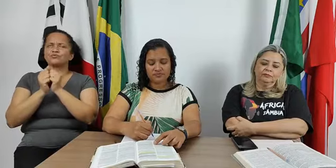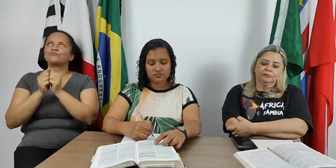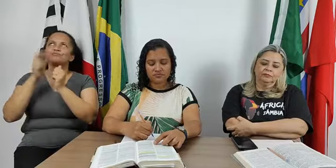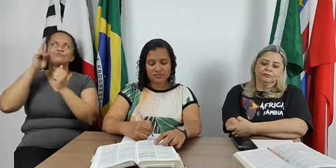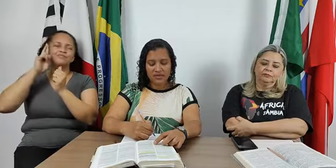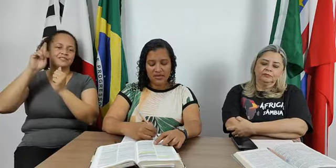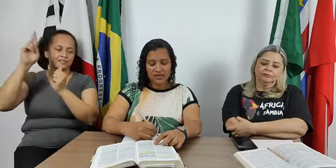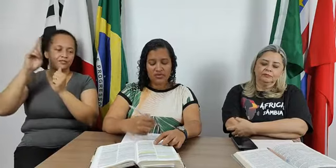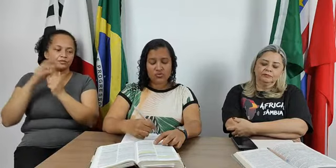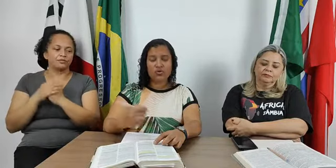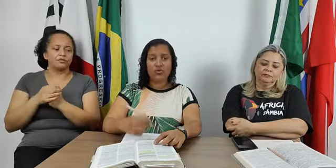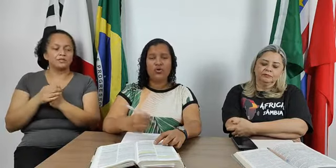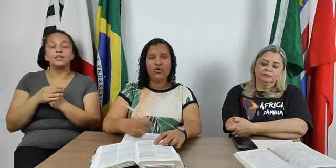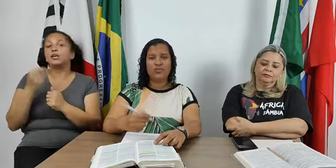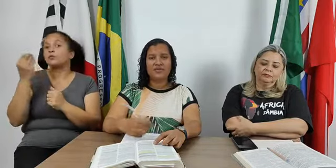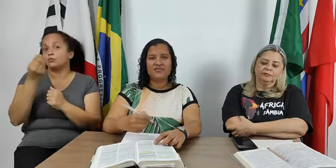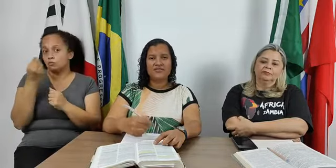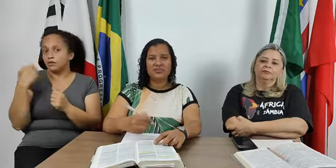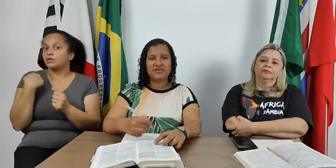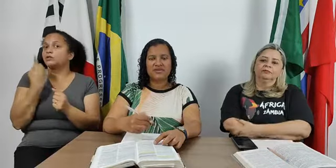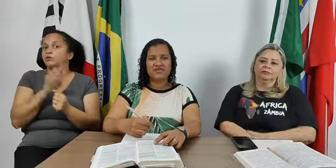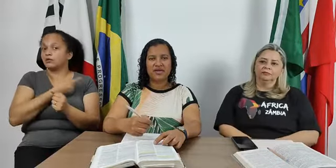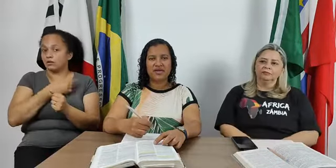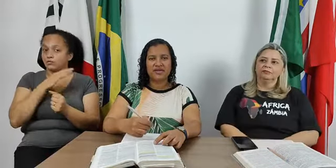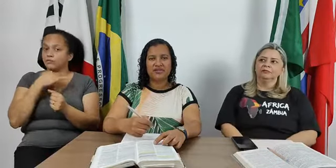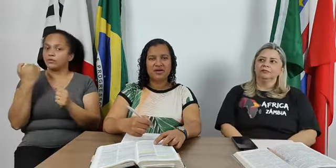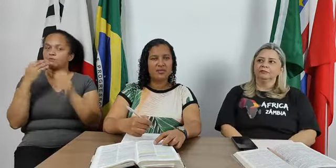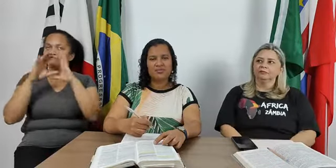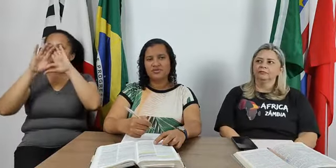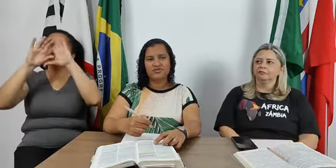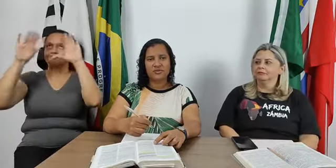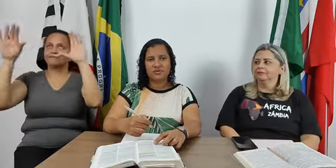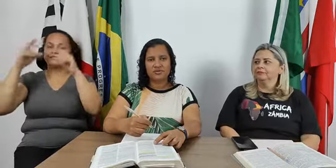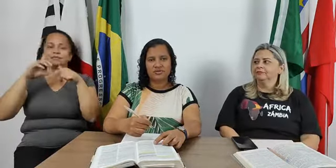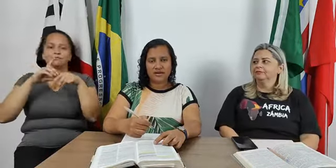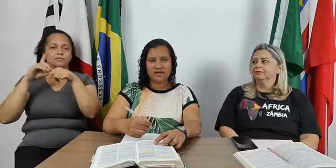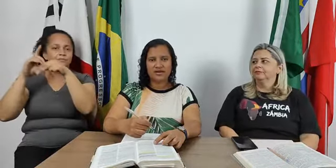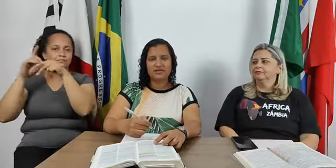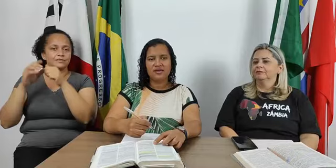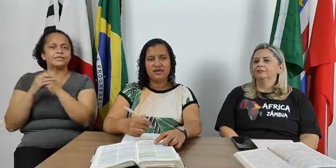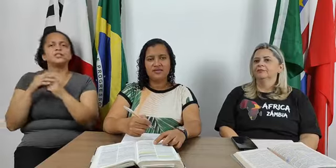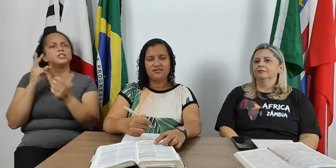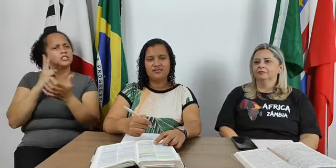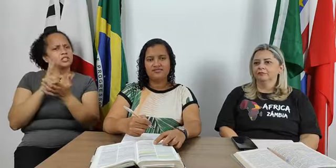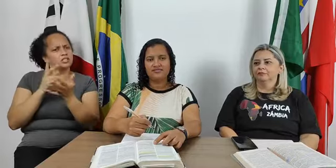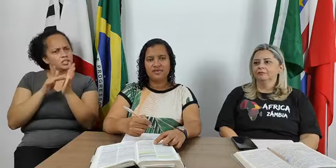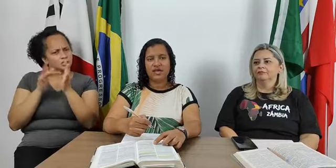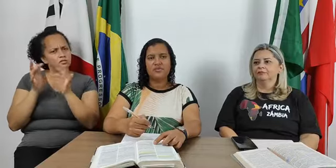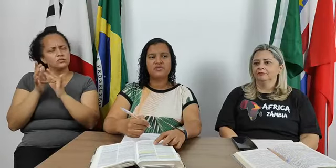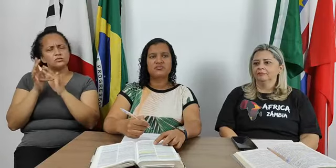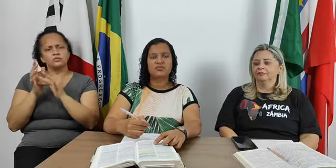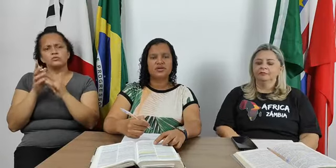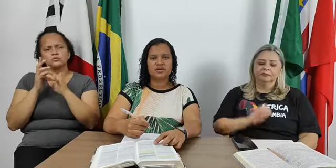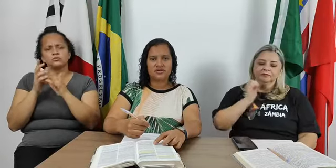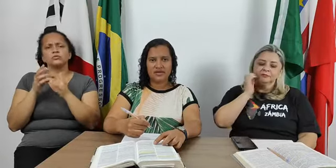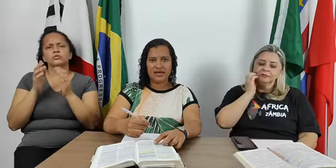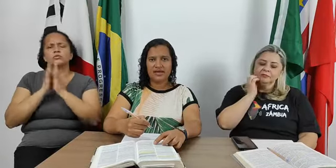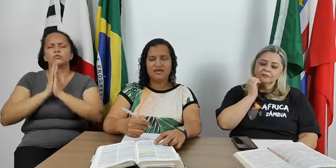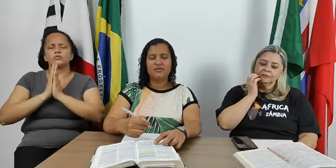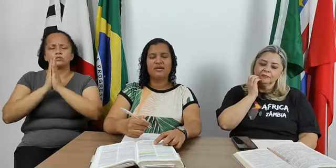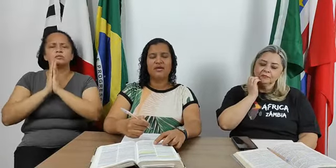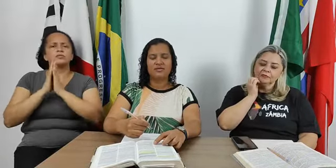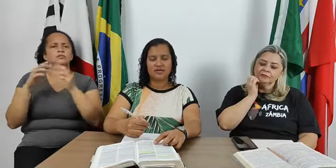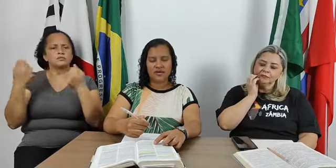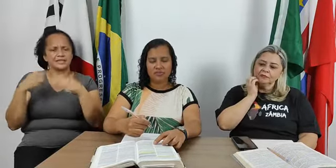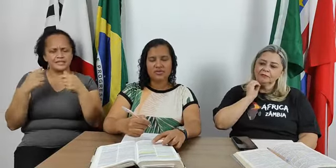Então, Jesus orou para que a gente persevere. Então, é possível não perseverar? Claro que é. É possível